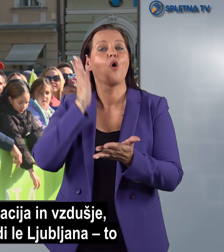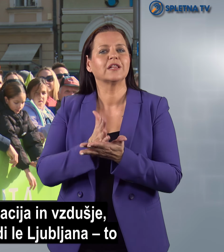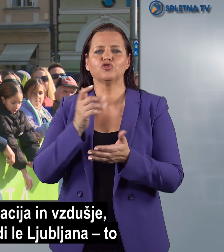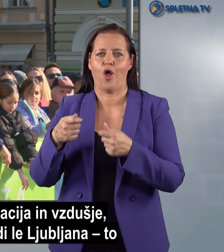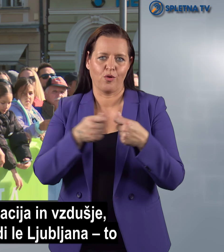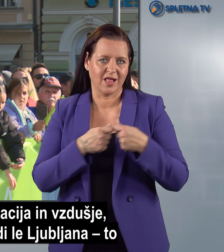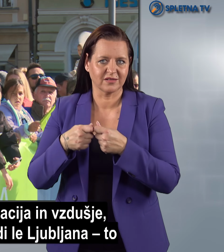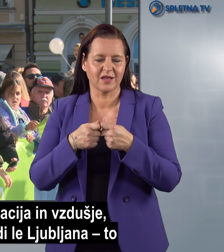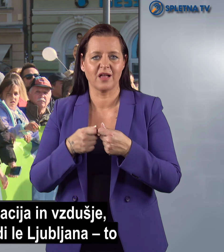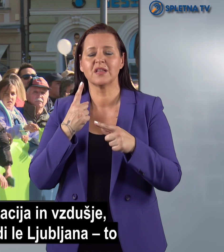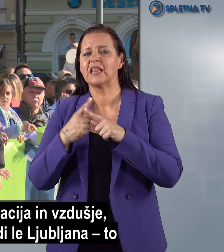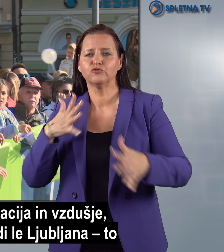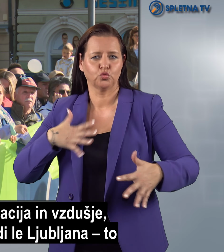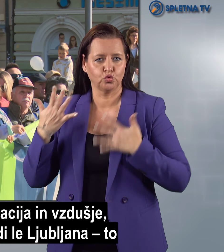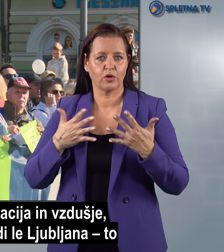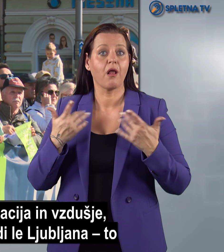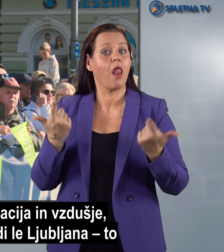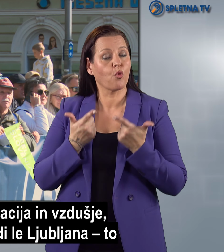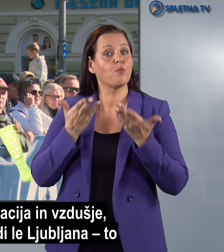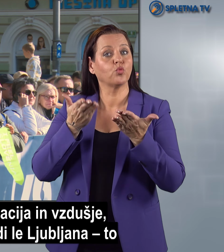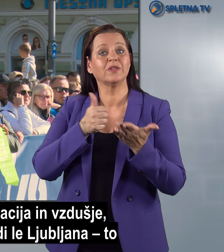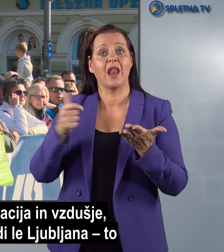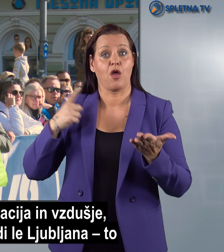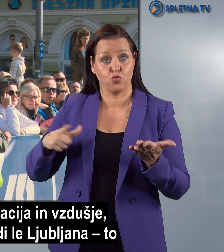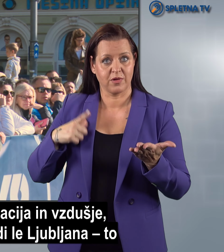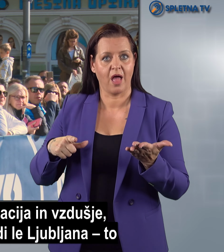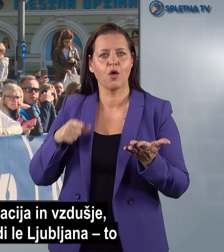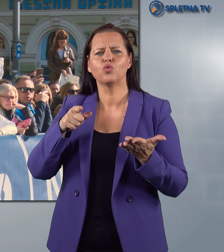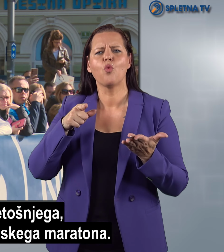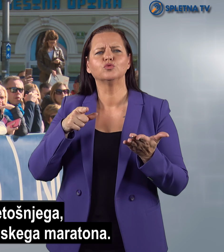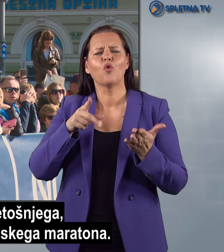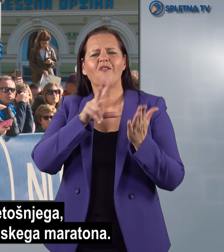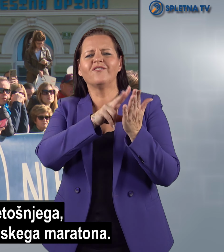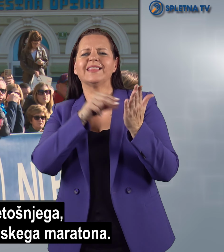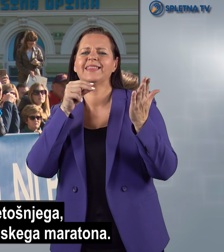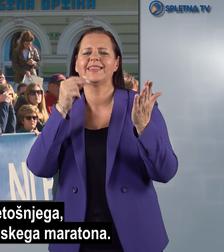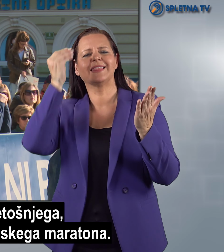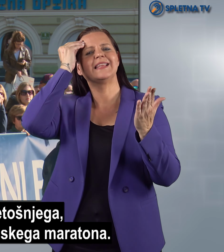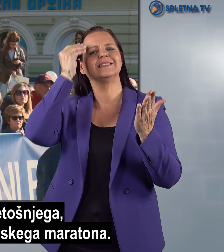Odlična organizacija in vzdušje, ki ga lahko ponudi le Ljubljana, to so vtisi